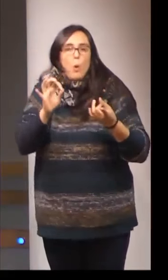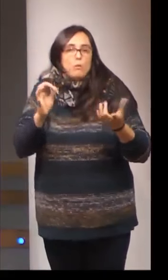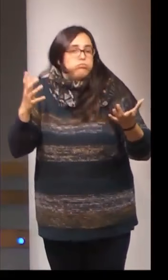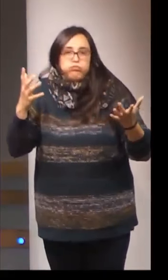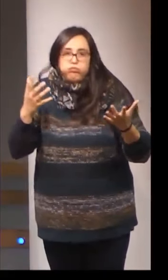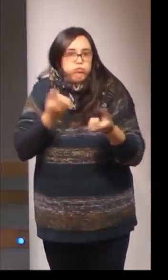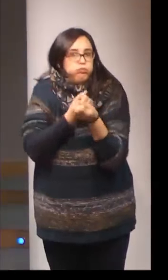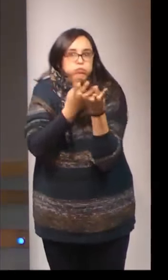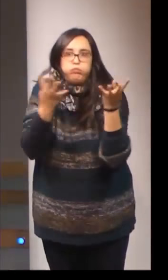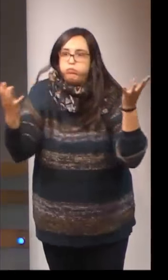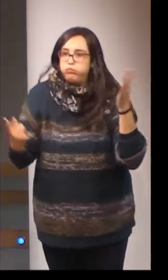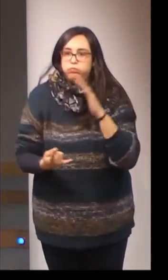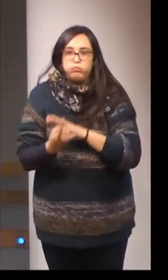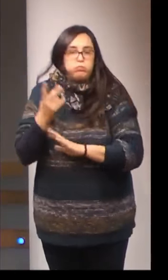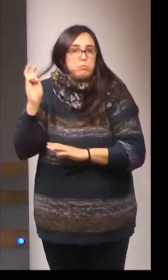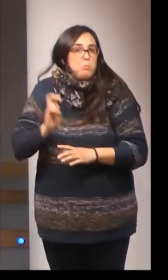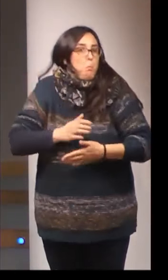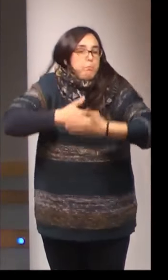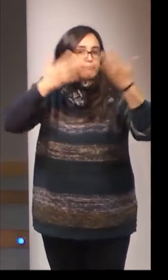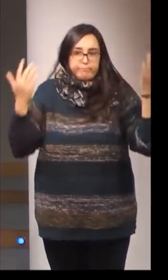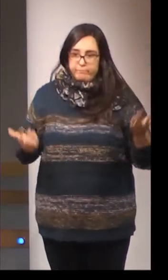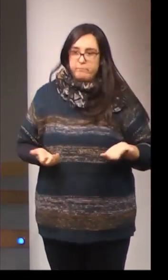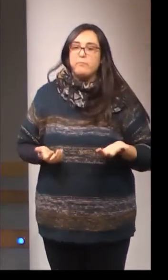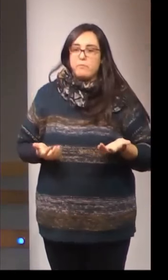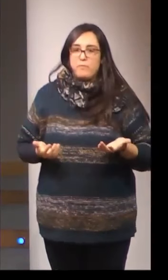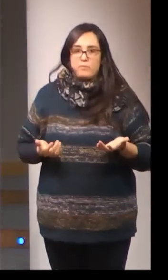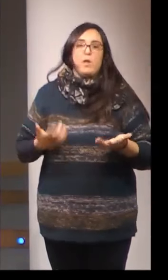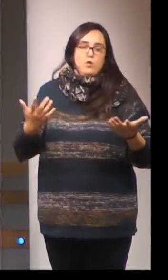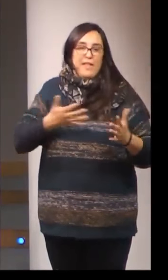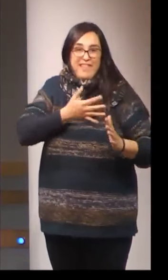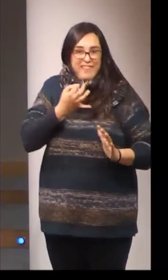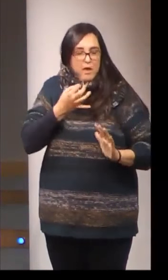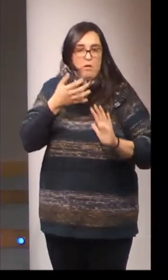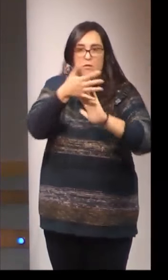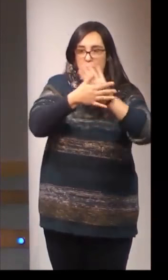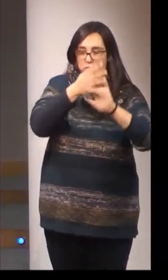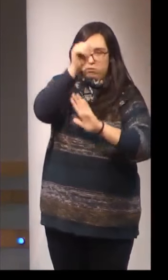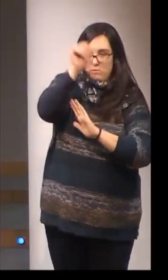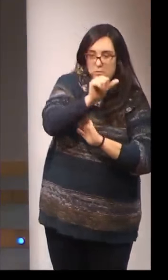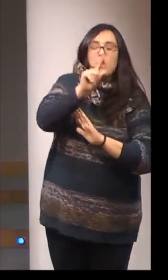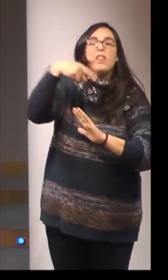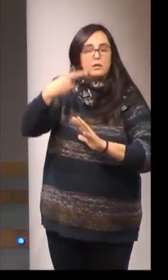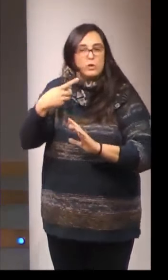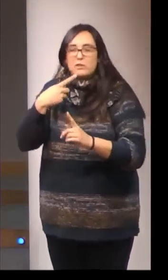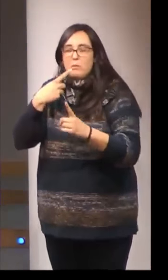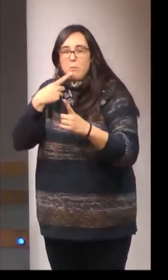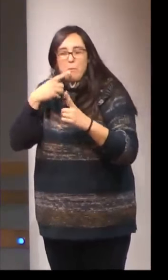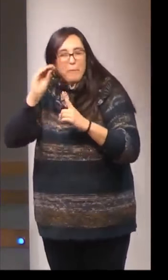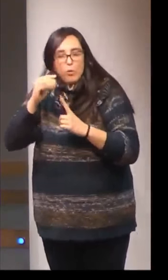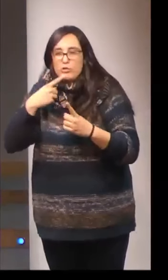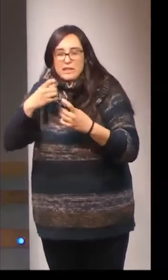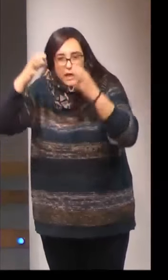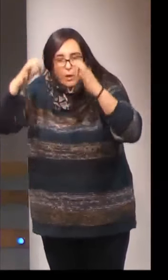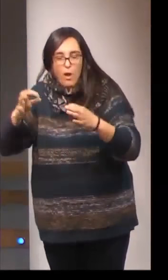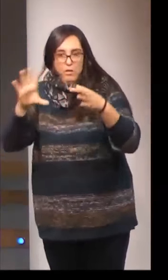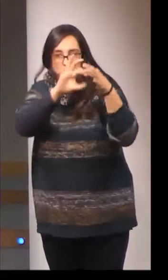hacen sobre ese vídeo están escritas y las variables pueden ser infinitas. De ahí la necesidad de que una vez que tú veas